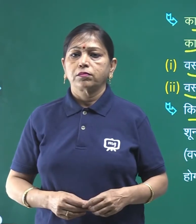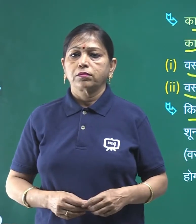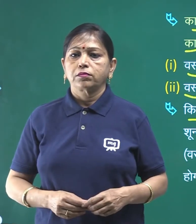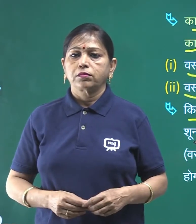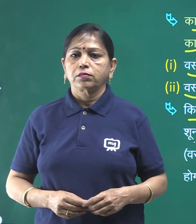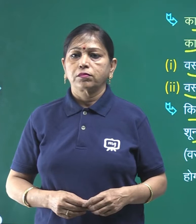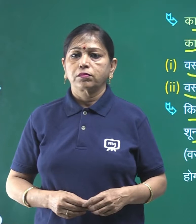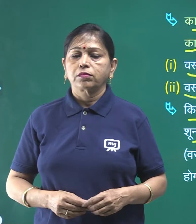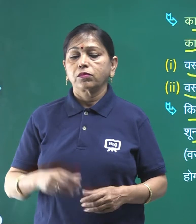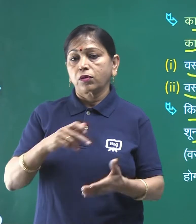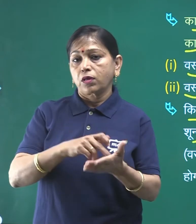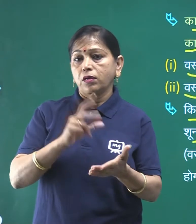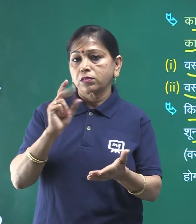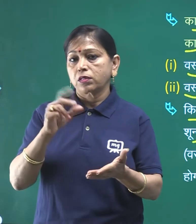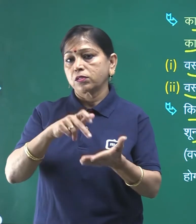विस्थापन शून्य है तो